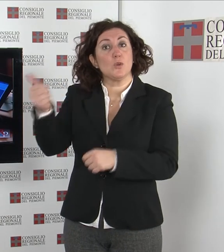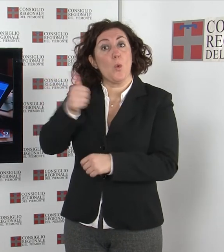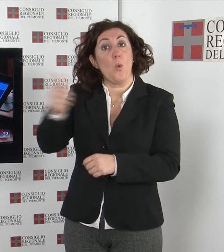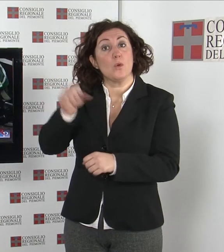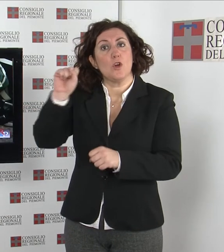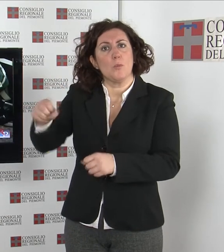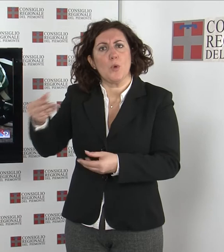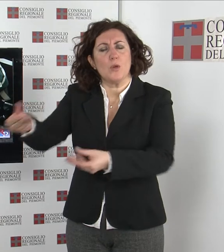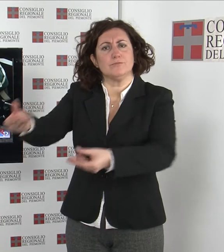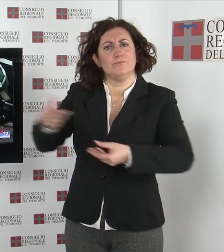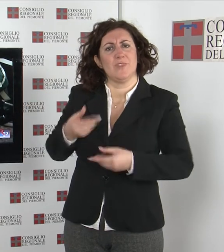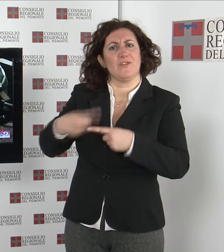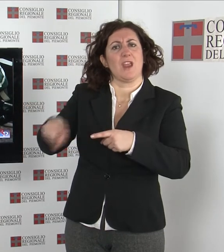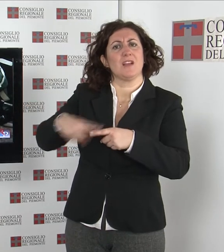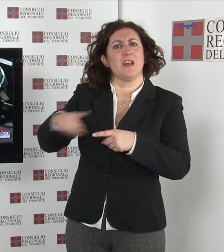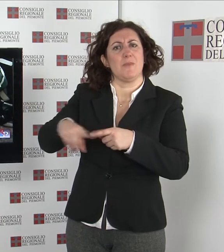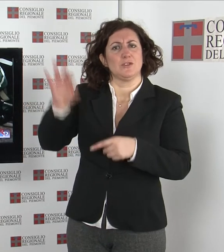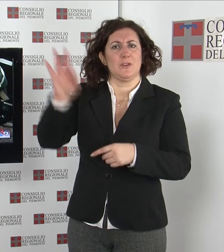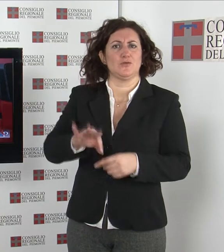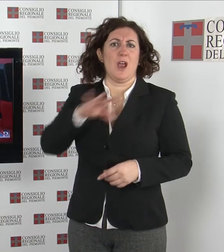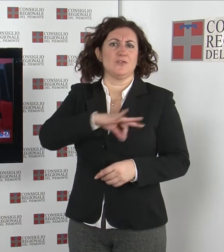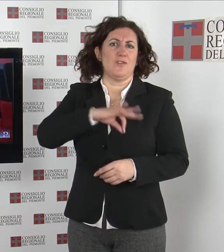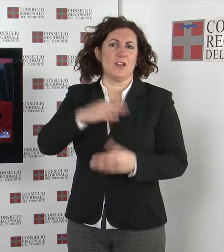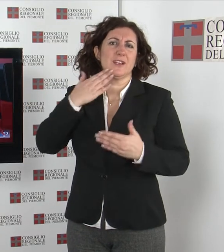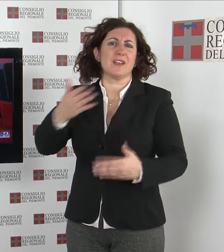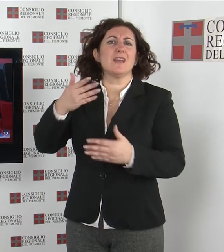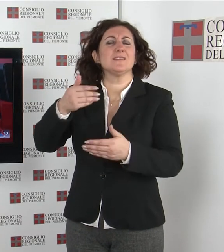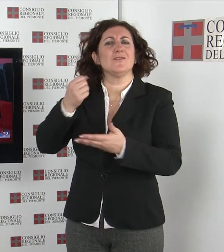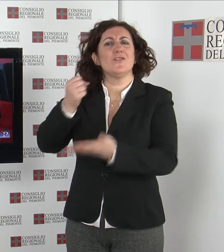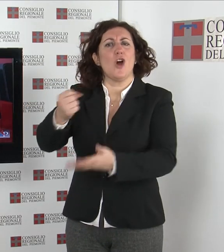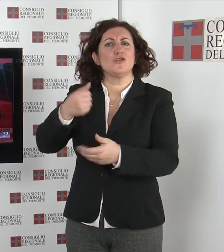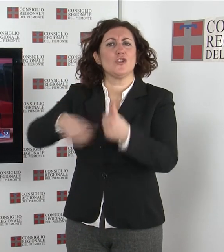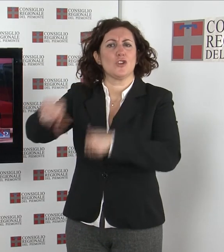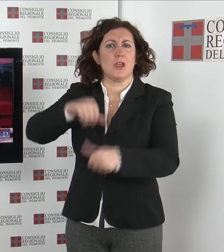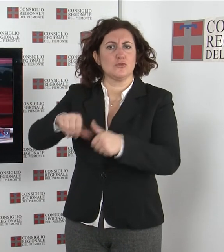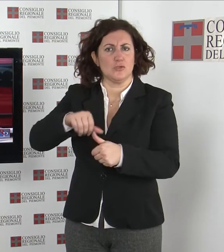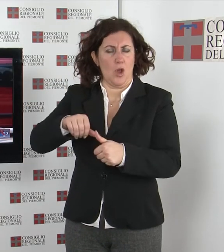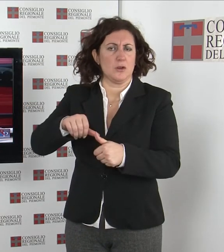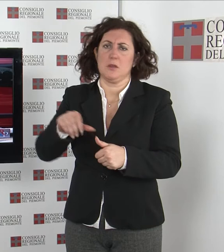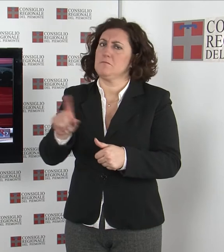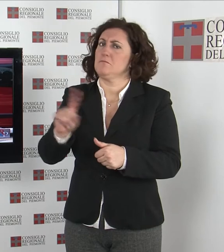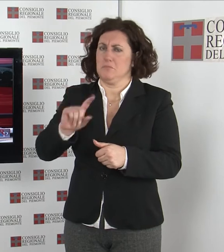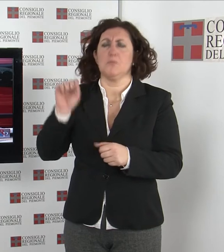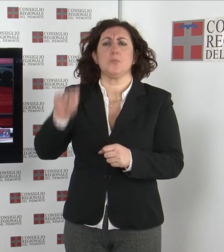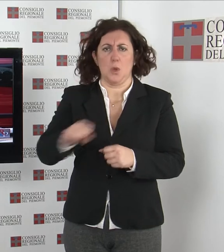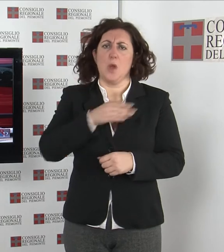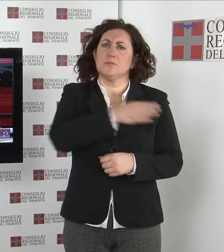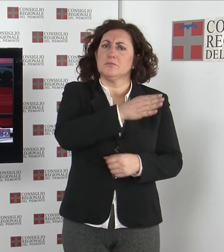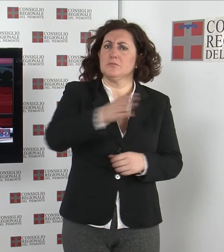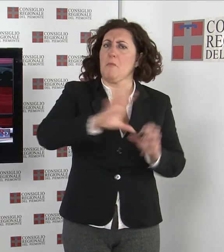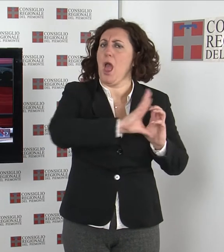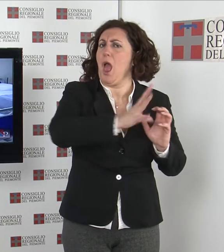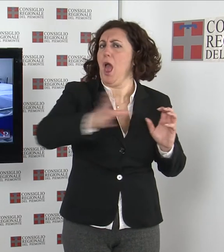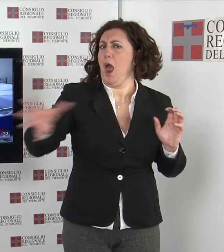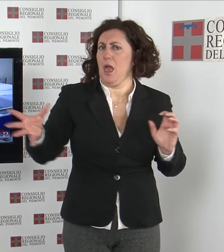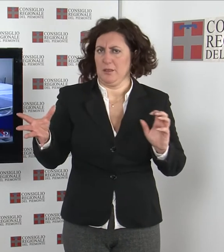i finanziamenti a tasso agevolato tramite il fondo di rotazione le cooperative potranno Infatti rivolgersi anche ad altri soggetti gestori